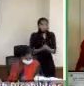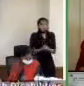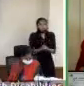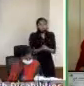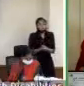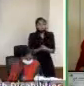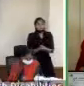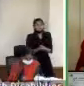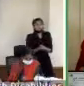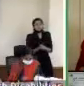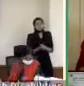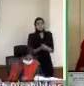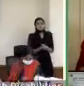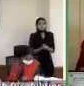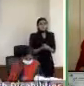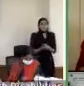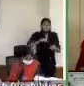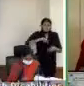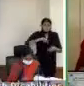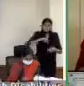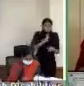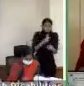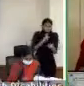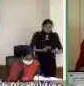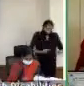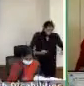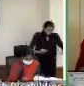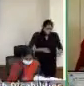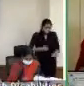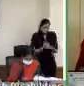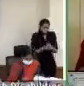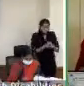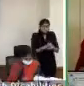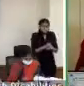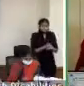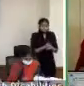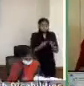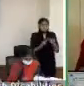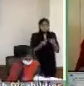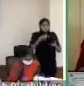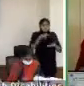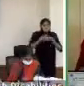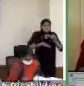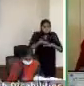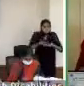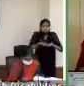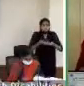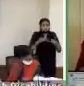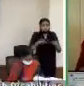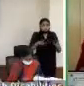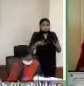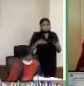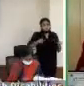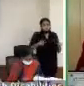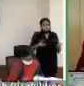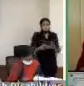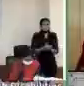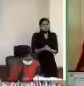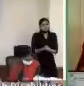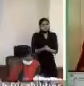रेजिलियंस और संवेदना एम्पैथी विकास कार्यक्रम, नियमित स्कूल शिक्षकों हेतु ब्रेल संवेदीकरण